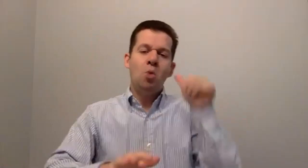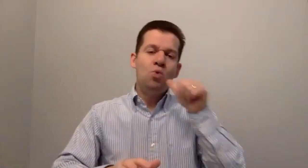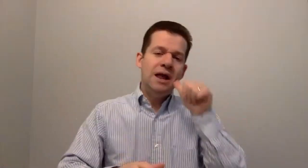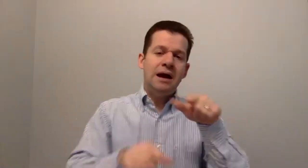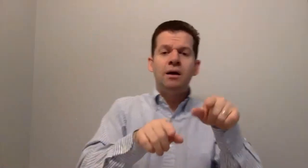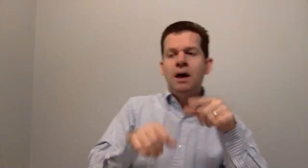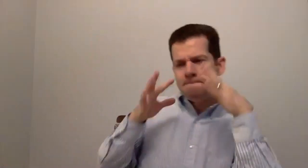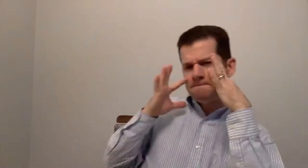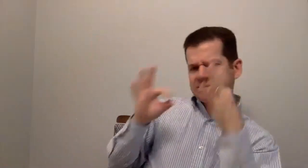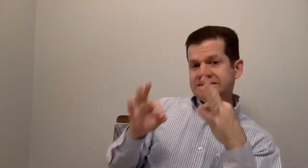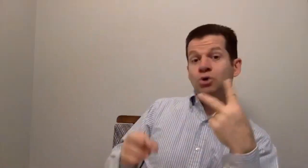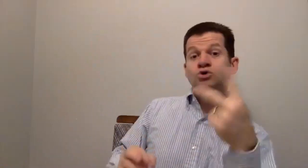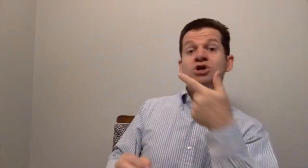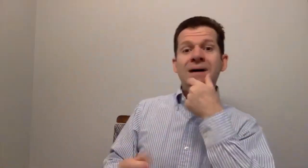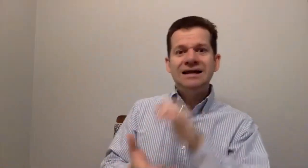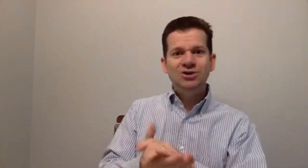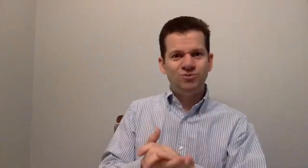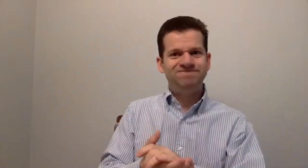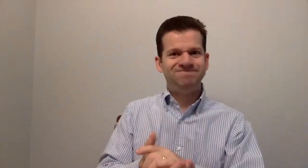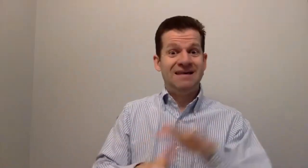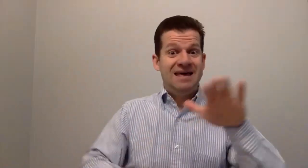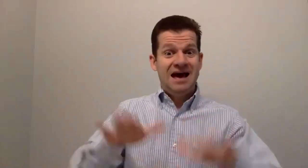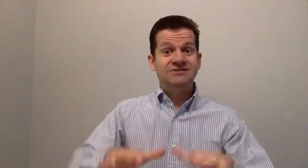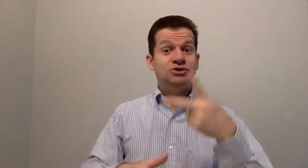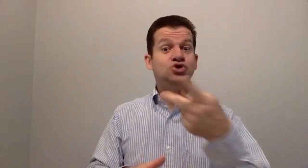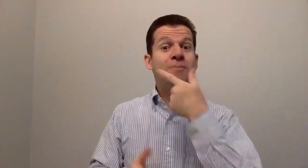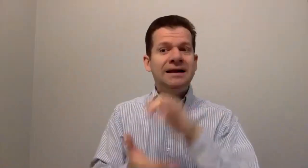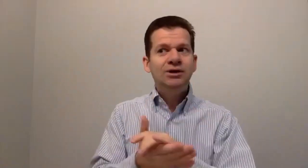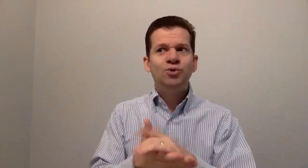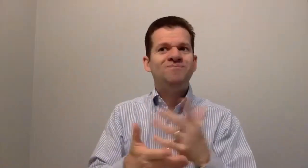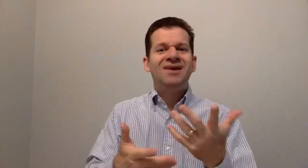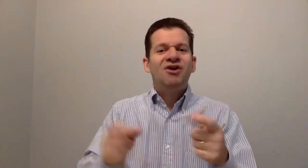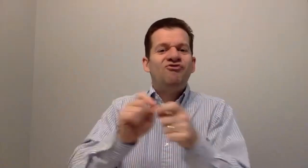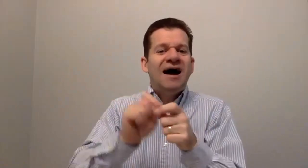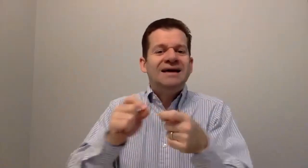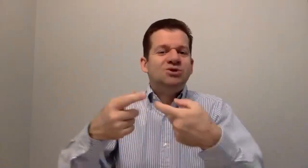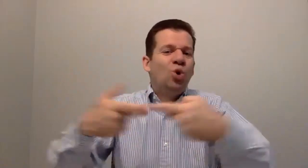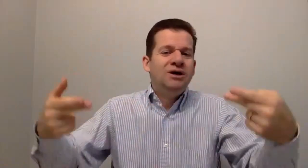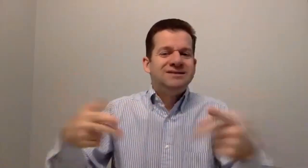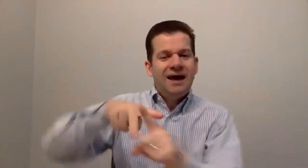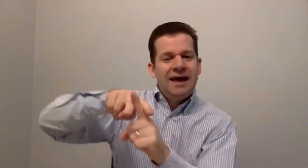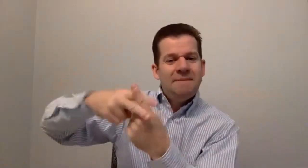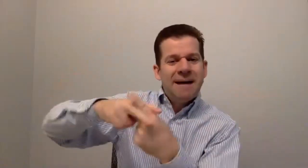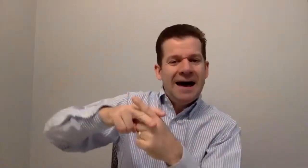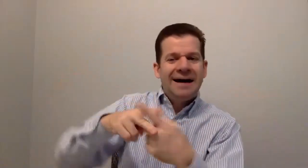ou mulher. Presta atenção, seu marido. Às vezes, o seu marido faz coisa,